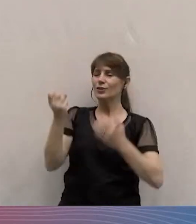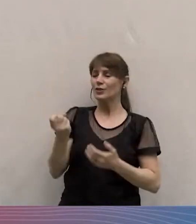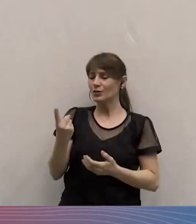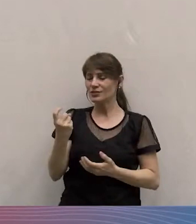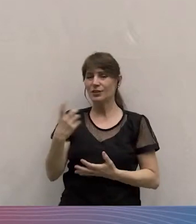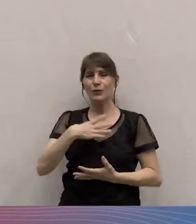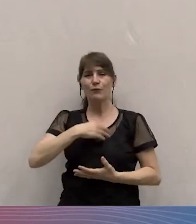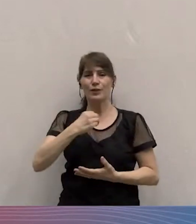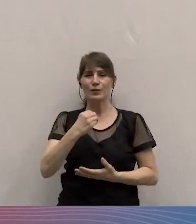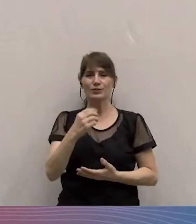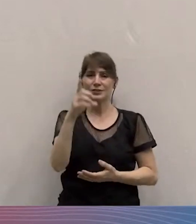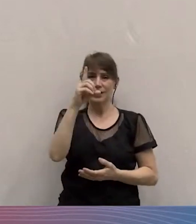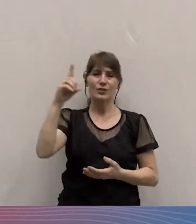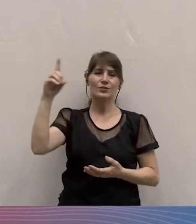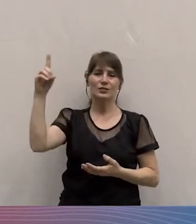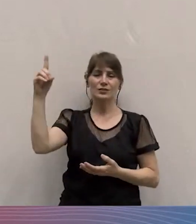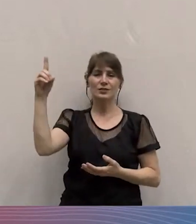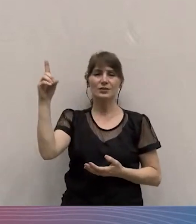Pai.